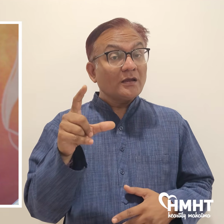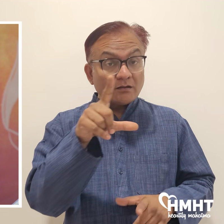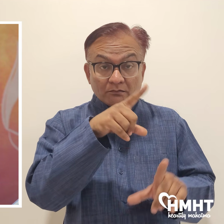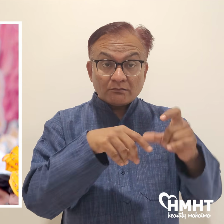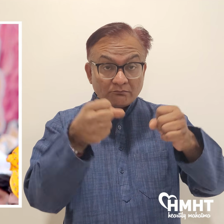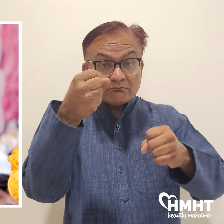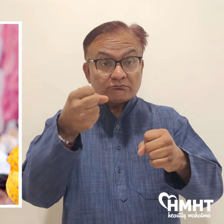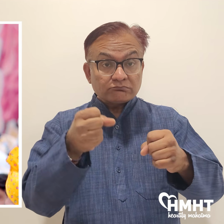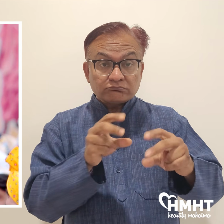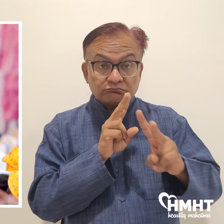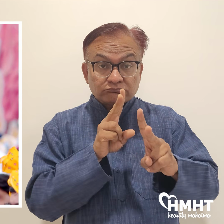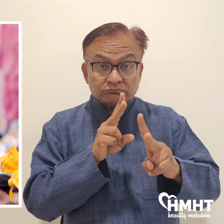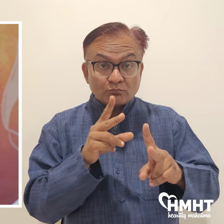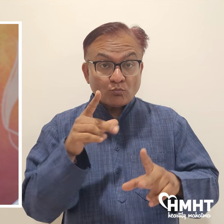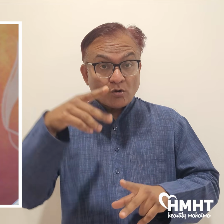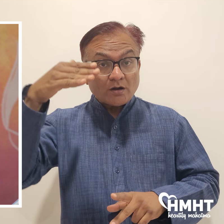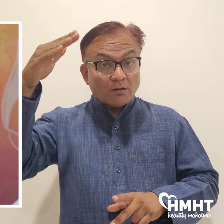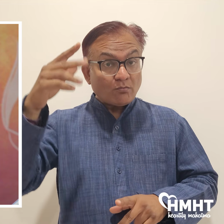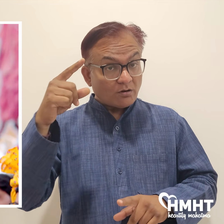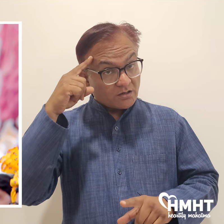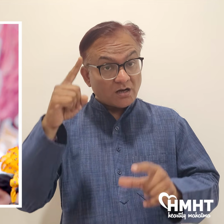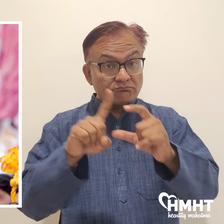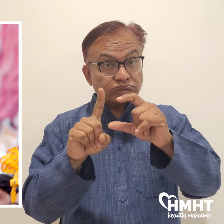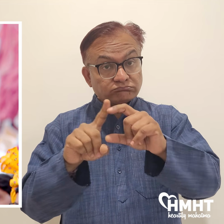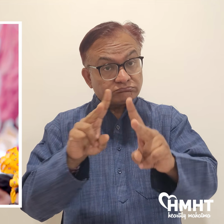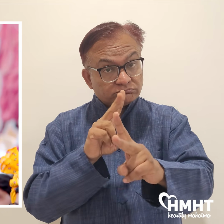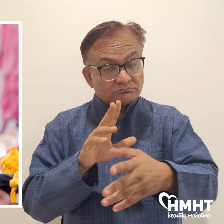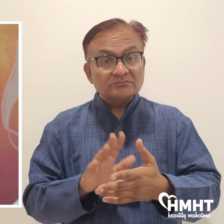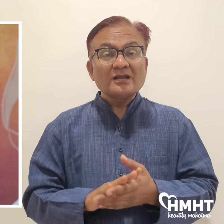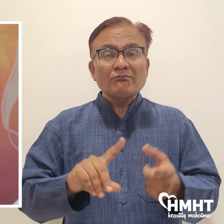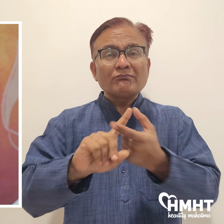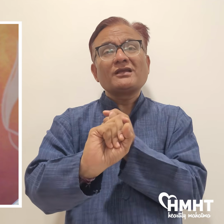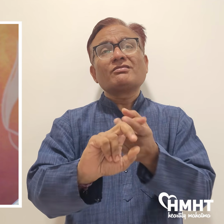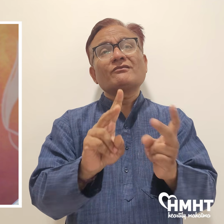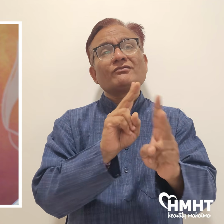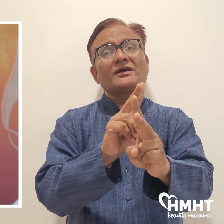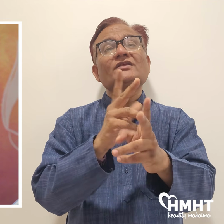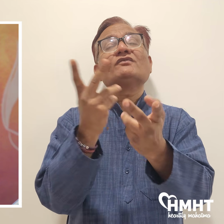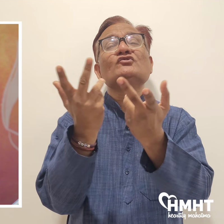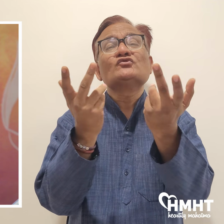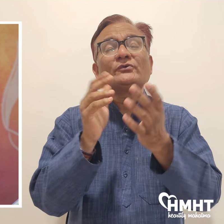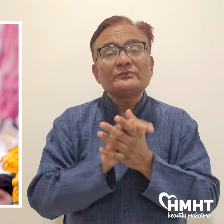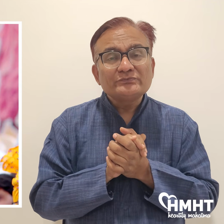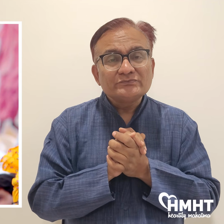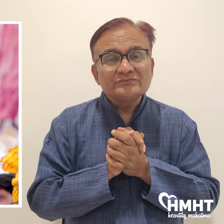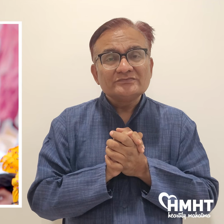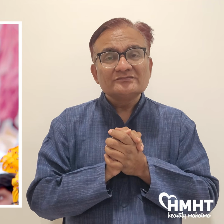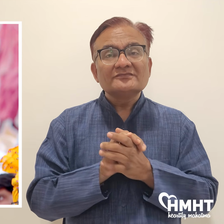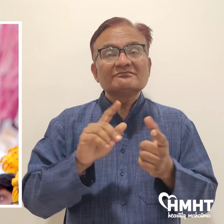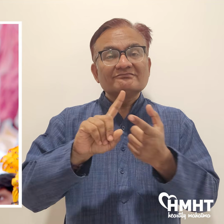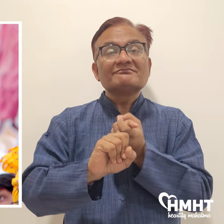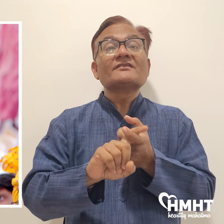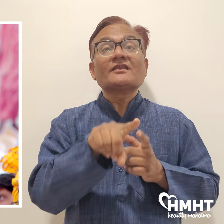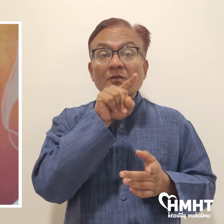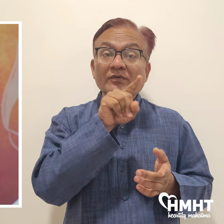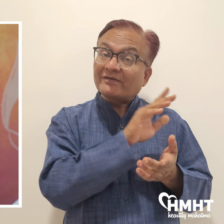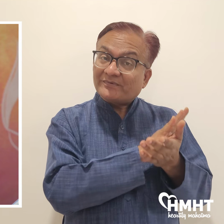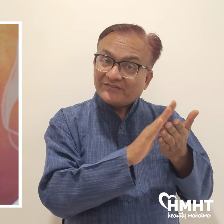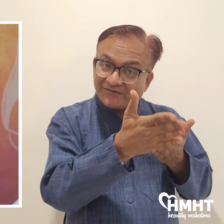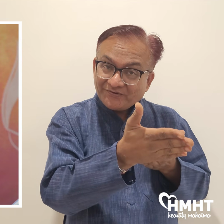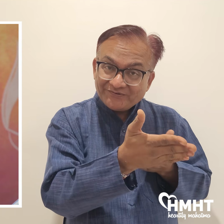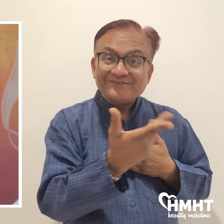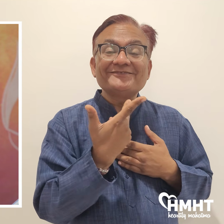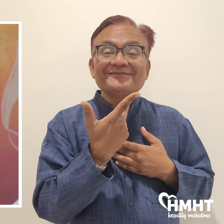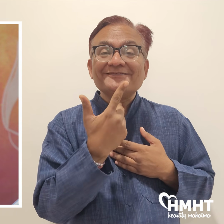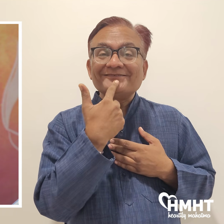ડિસિઝન લેવાના હોય. ના, તો મિત્રો સાથે વાતો હોય. મિત્ર સાથે શું વાત કરવાની? ગે- એ ભણી લીધું કે